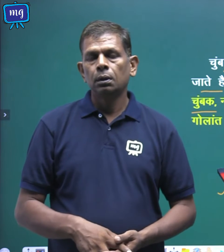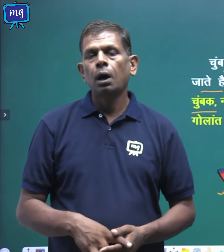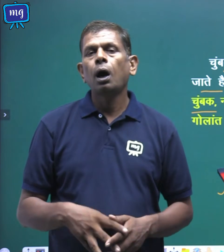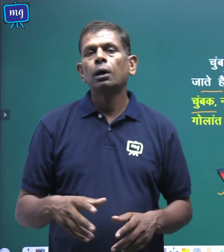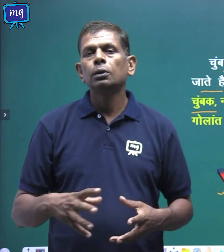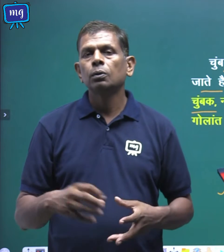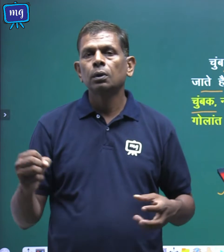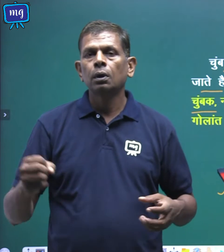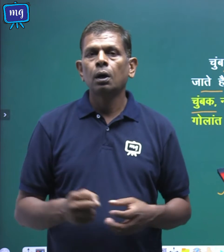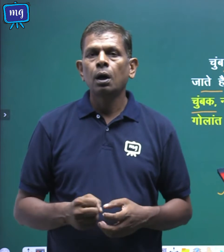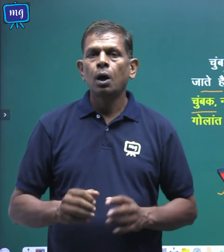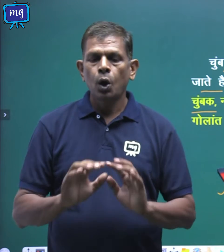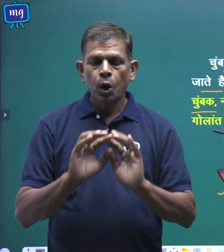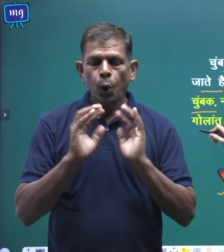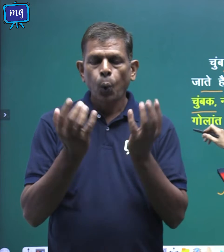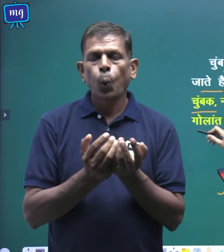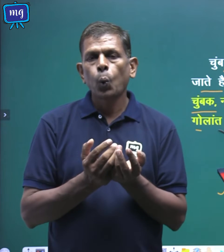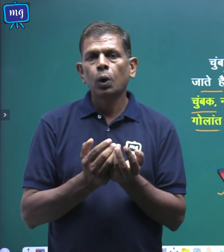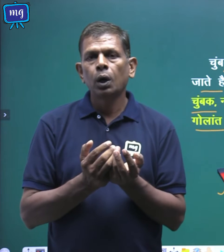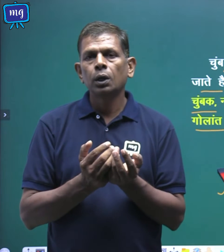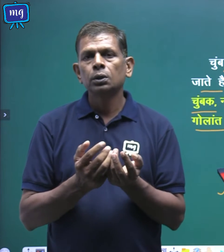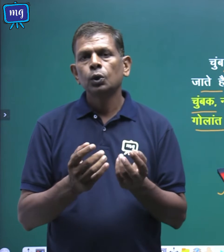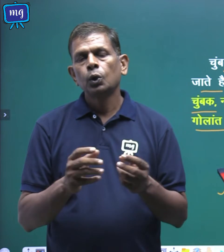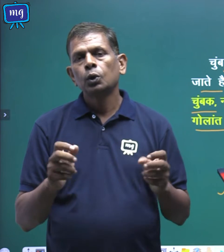अथवा गोलांश चुंबक।